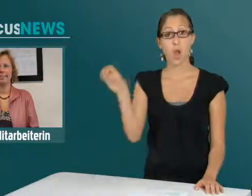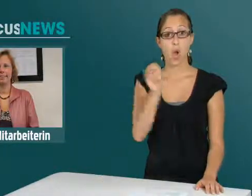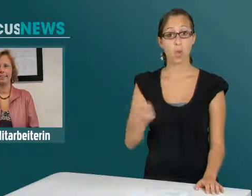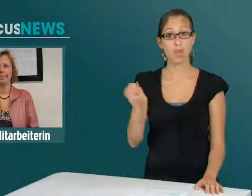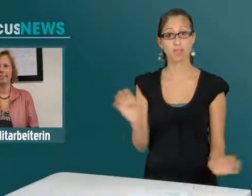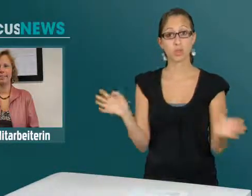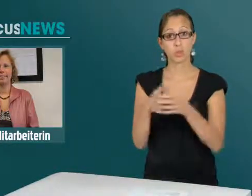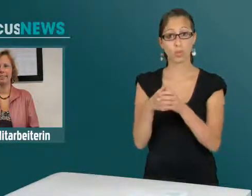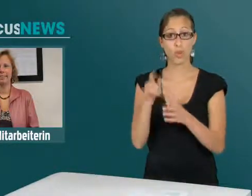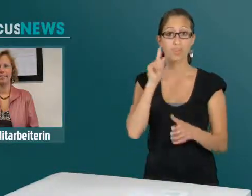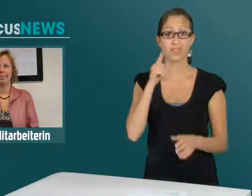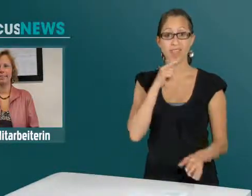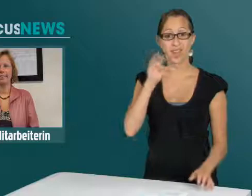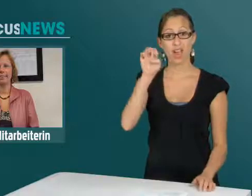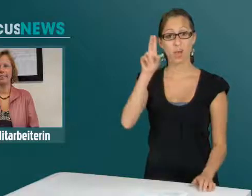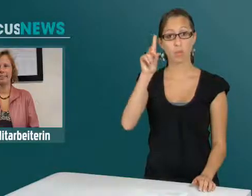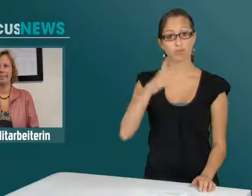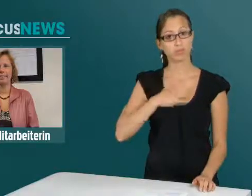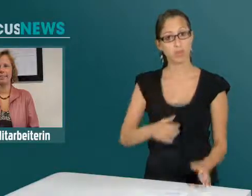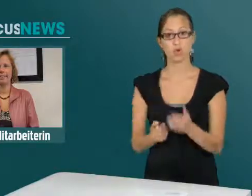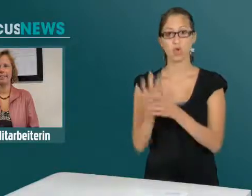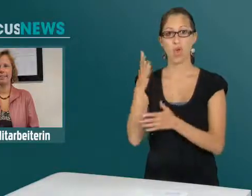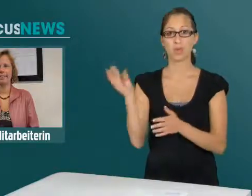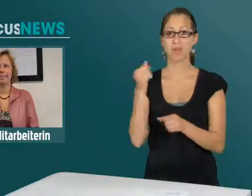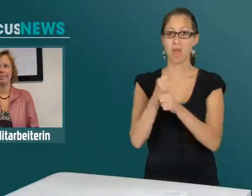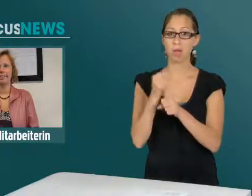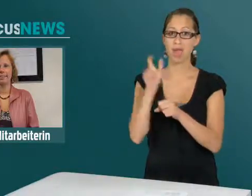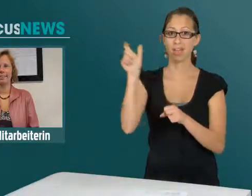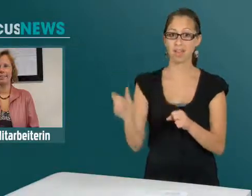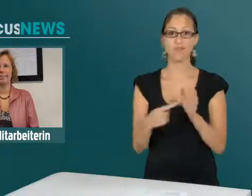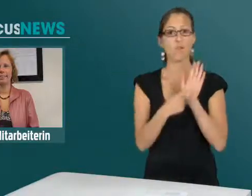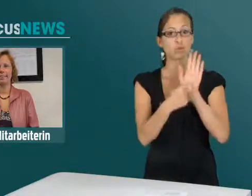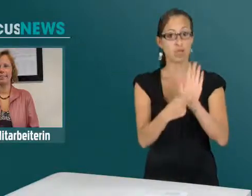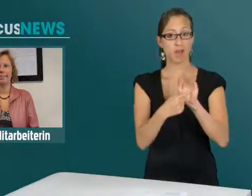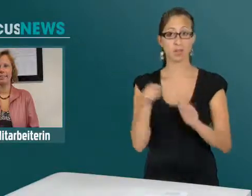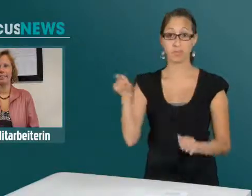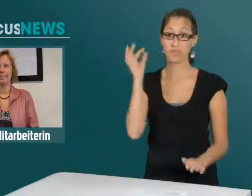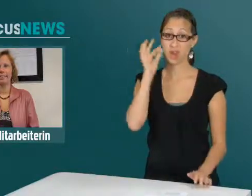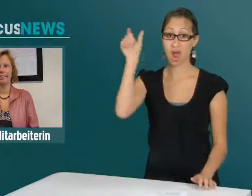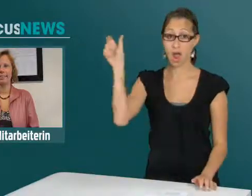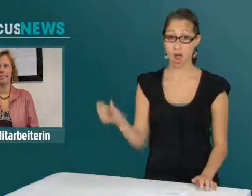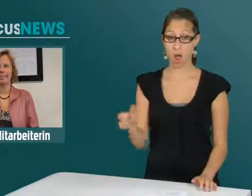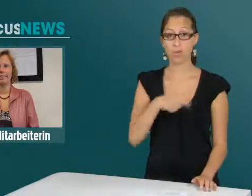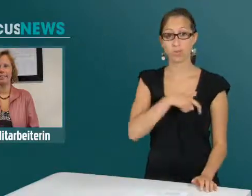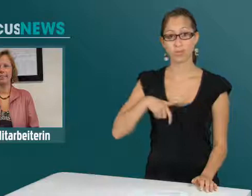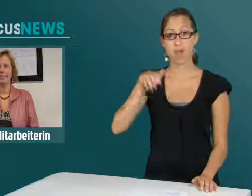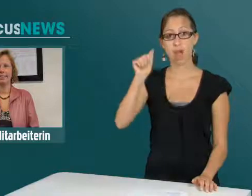die european junior of the day stellt eine neue mitarbeiterin vor die holländerin